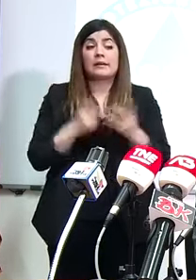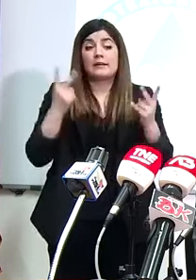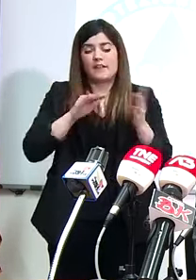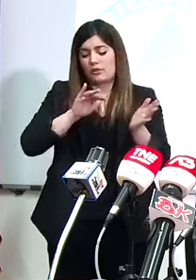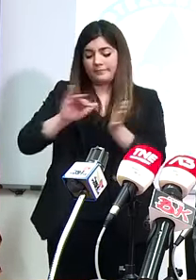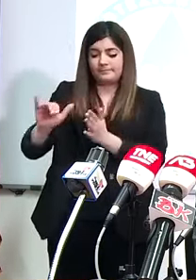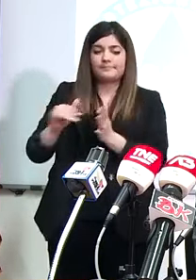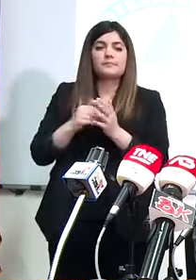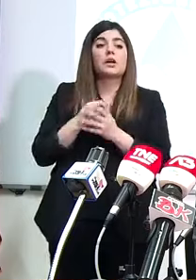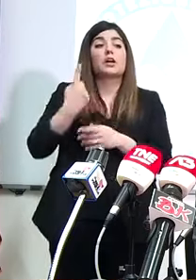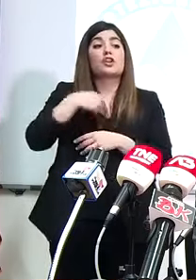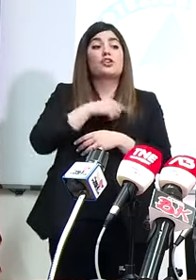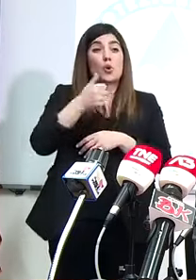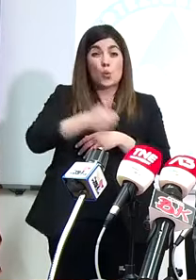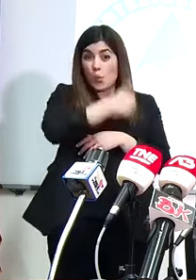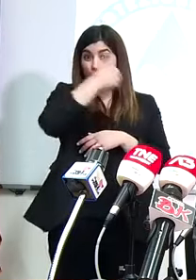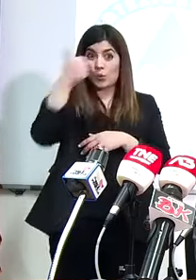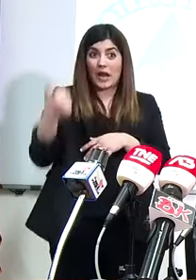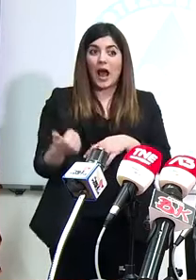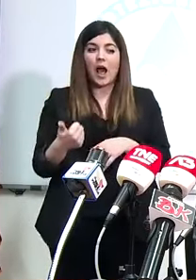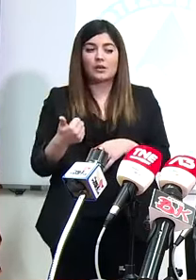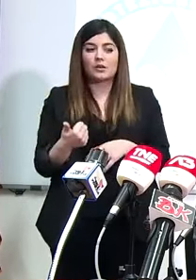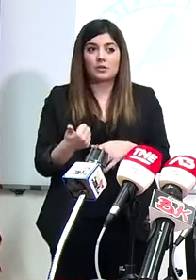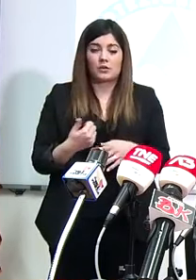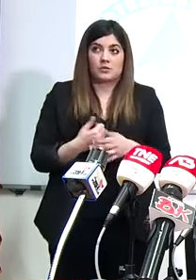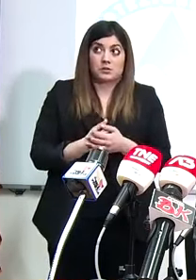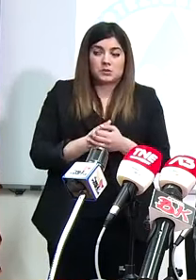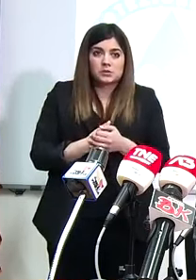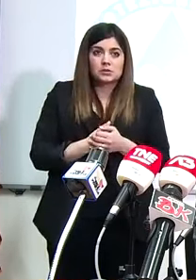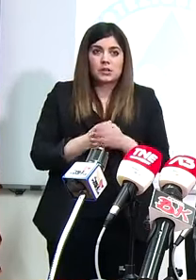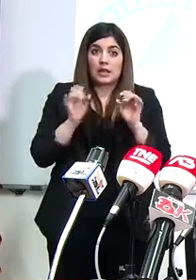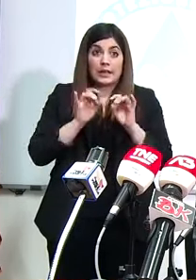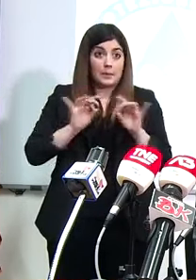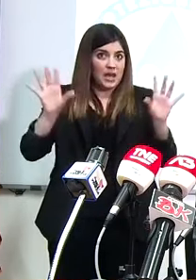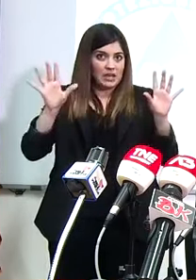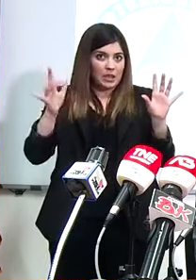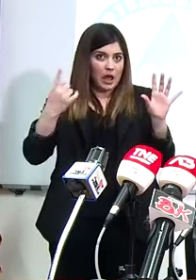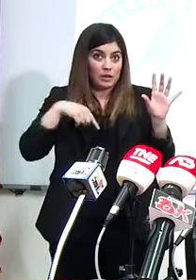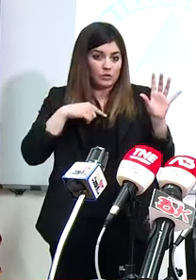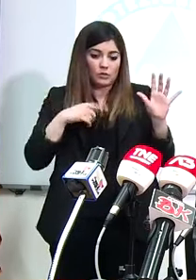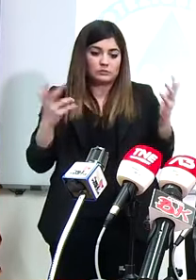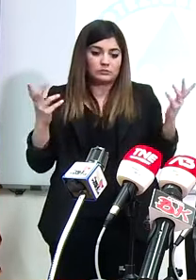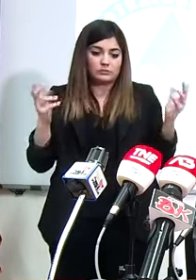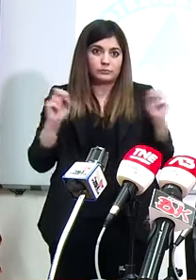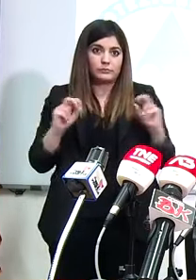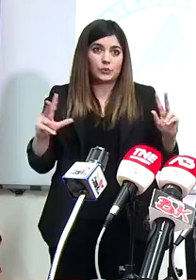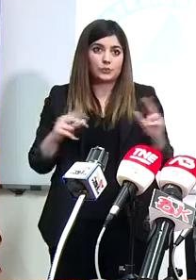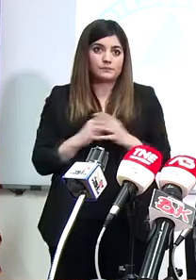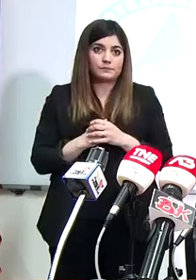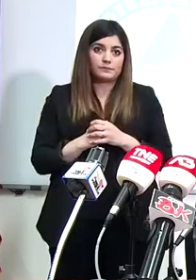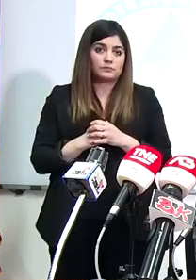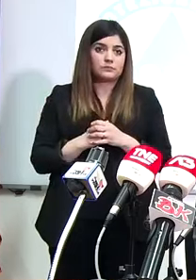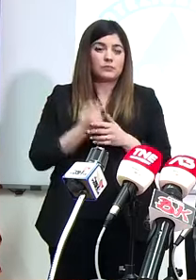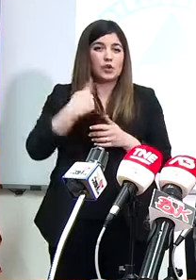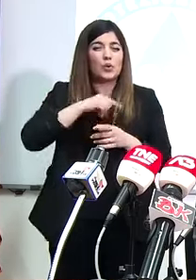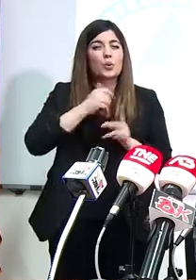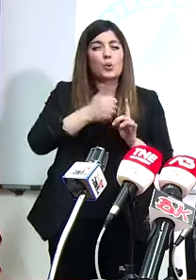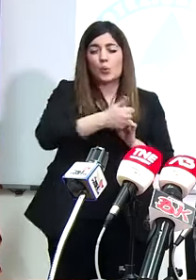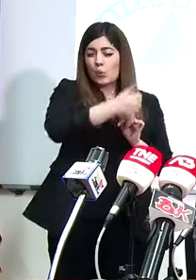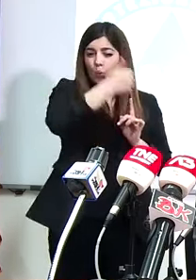è un anno che noi non abbiamo vissuto da liberi è un anno che per molti di noi o se quasi tutti noi si è